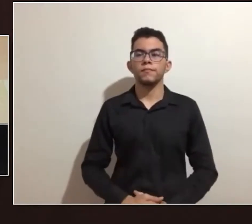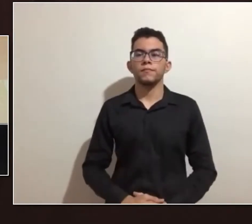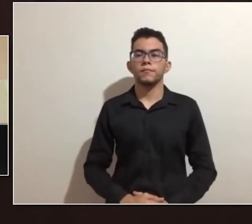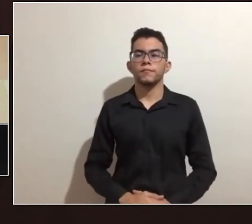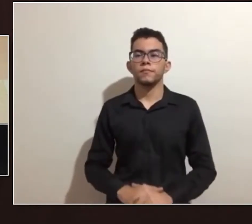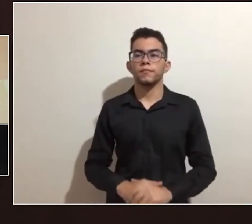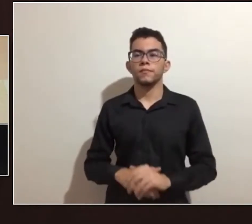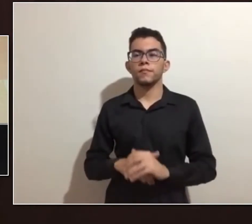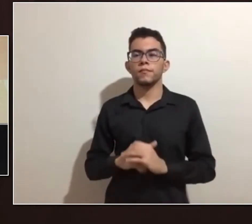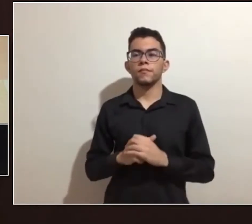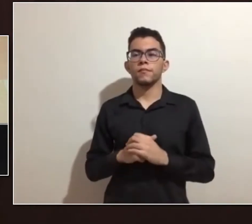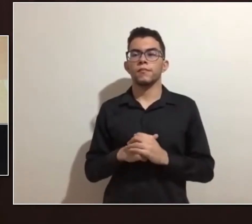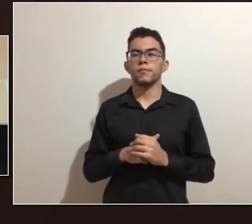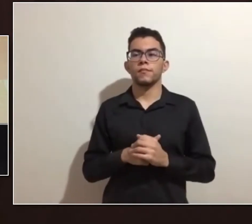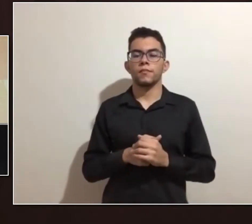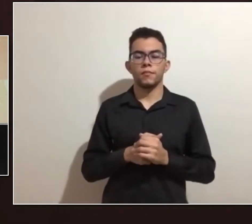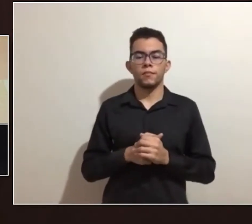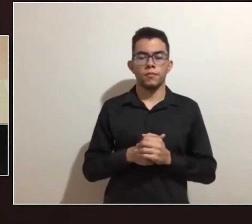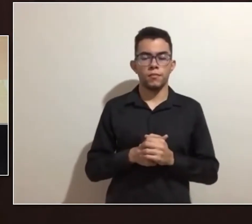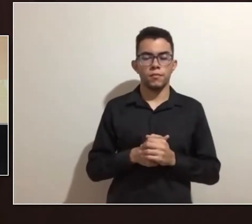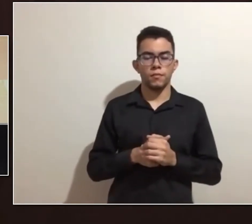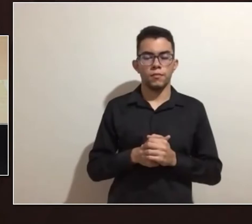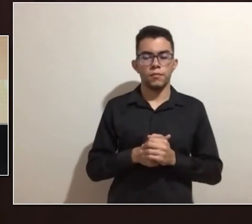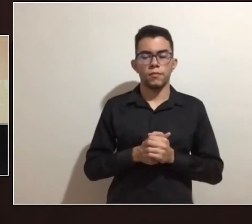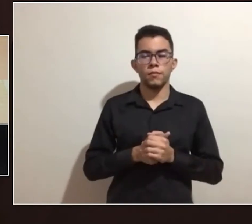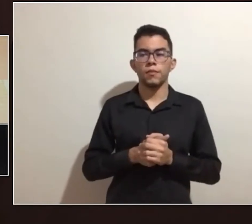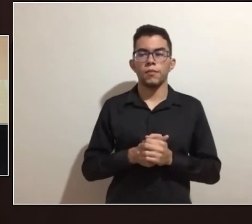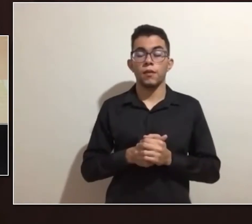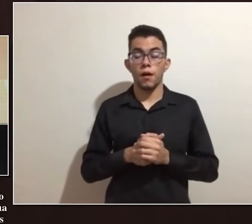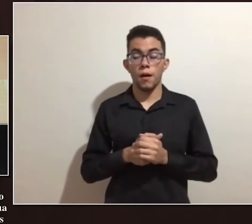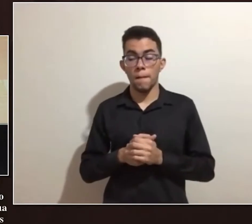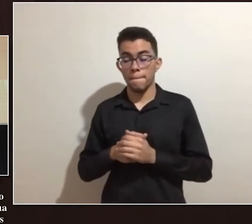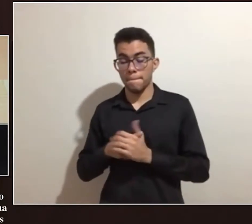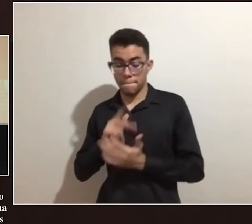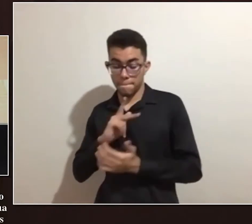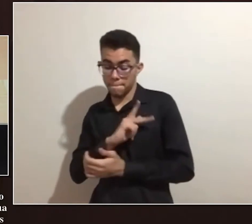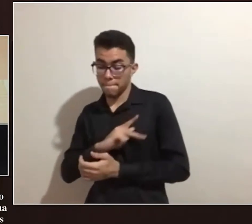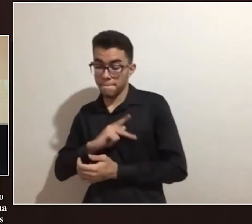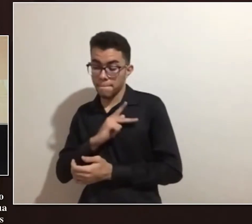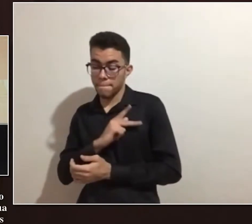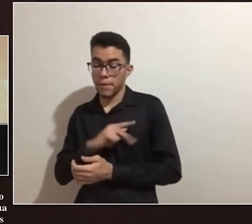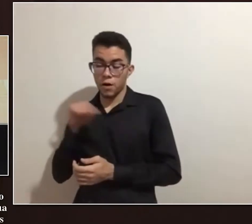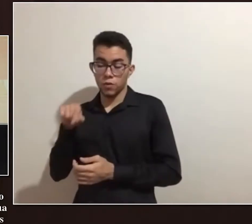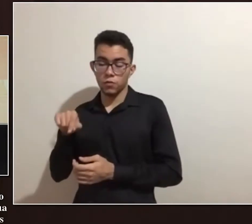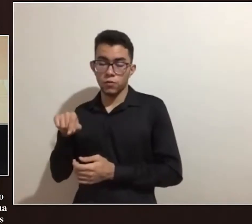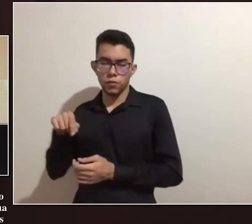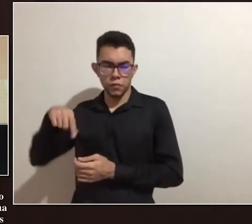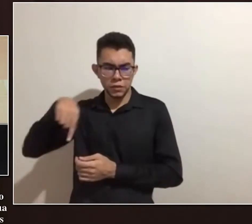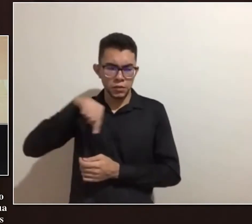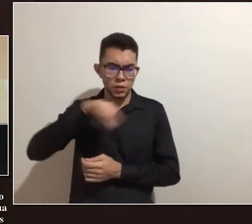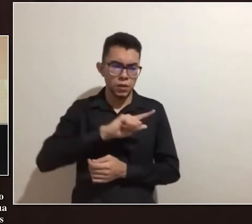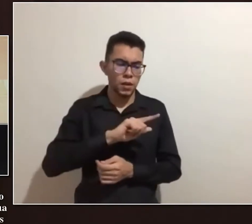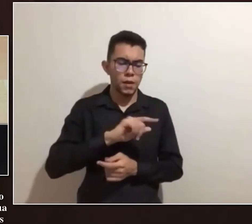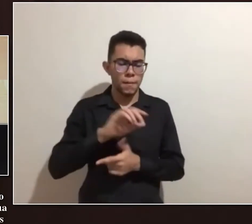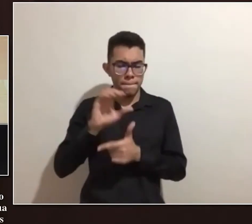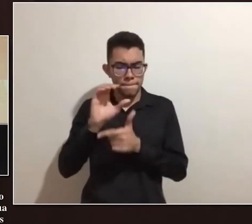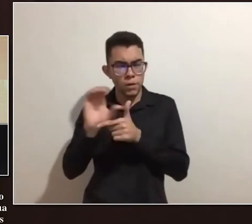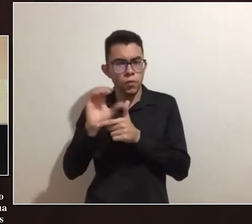disso, deixando Paulo Atenas, partiu para Corinto. Lá encontrou certo judeu chamado